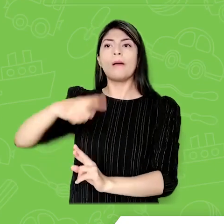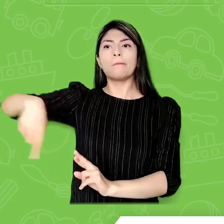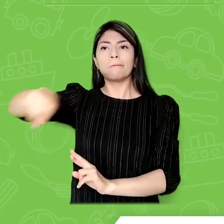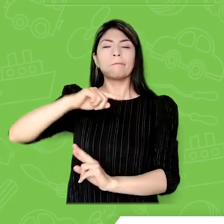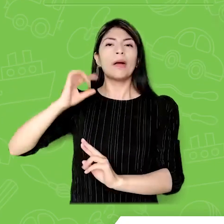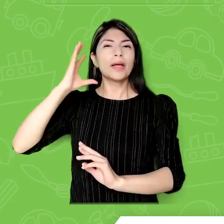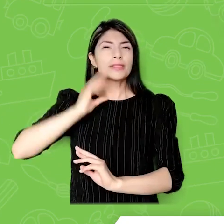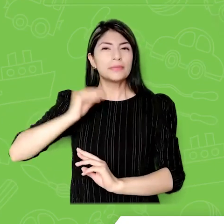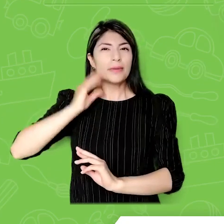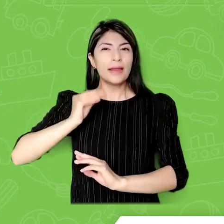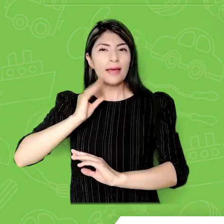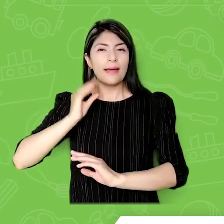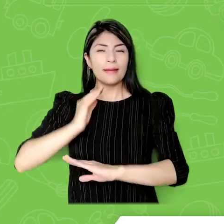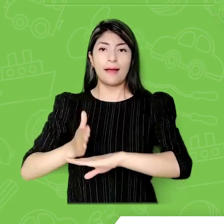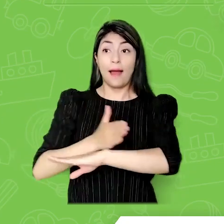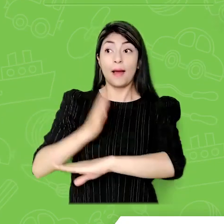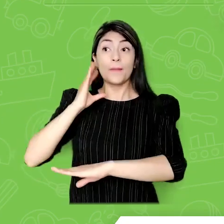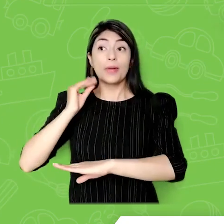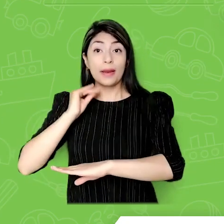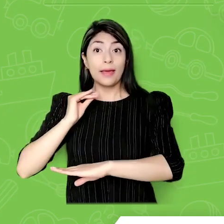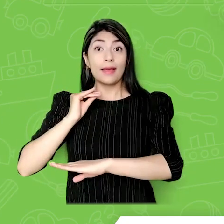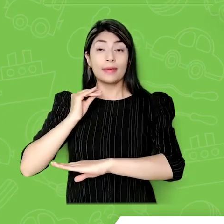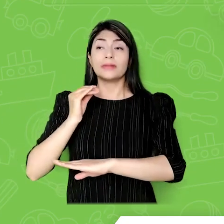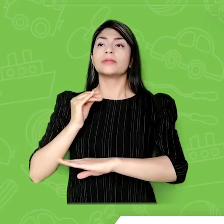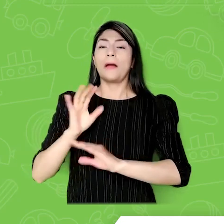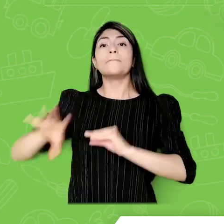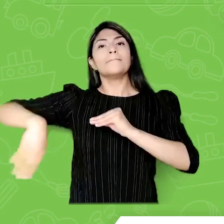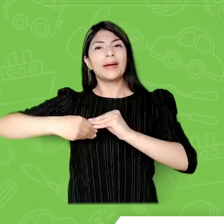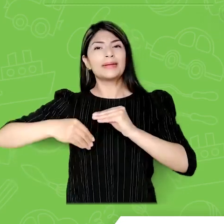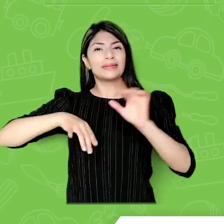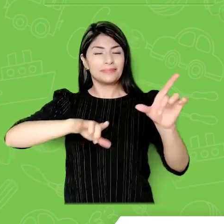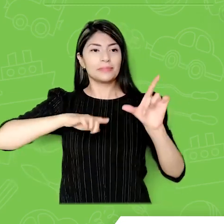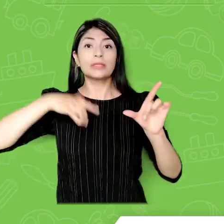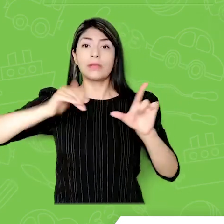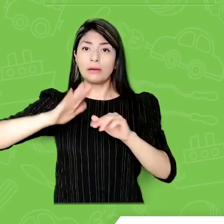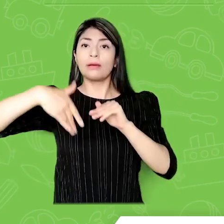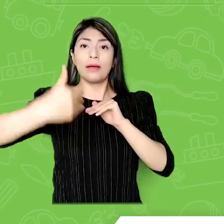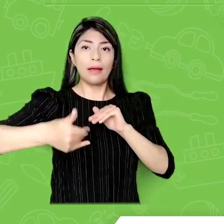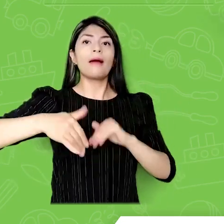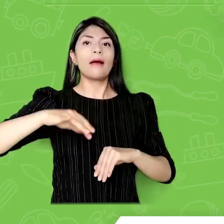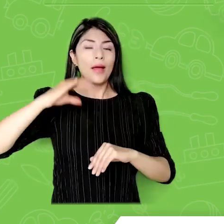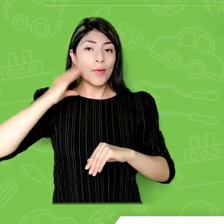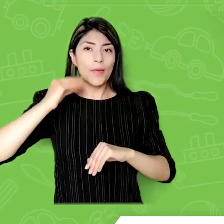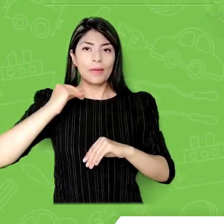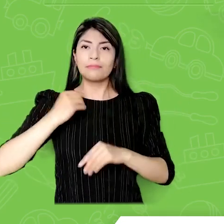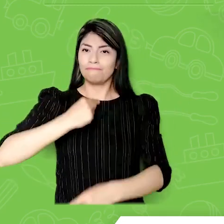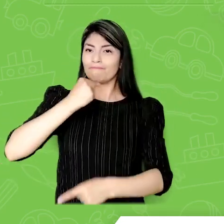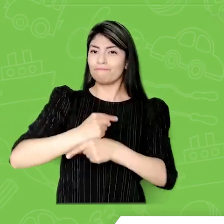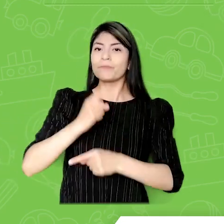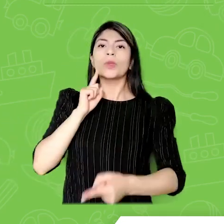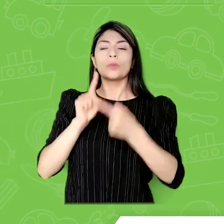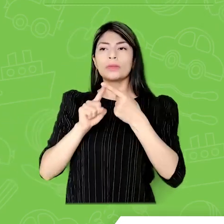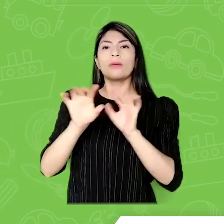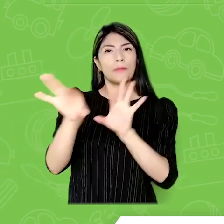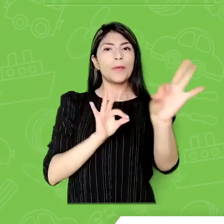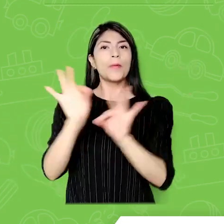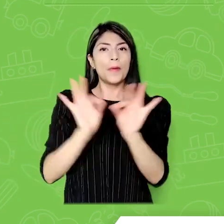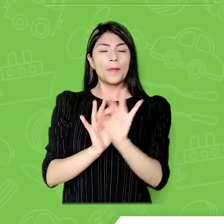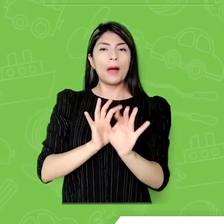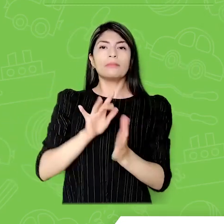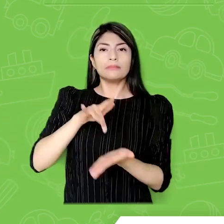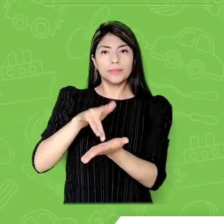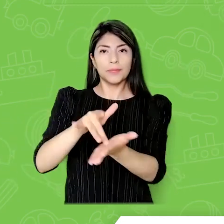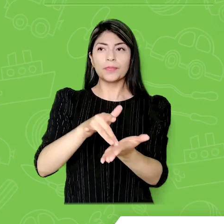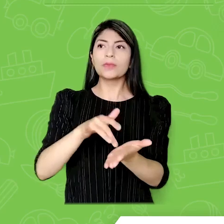experiencia profesional válida, y son aplicables para efectos de los procesos de inserción laboral y productiva de jóvenes en el